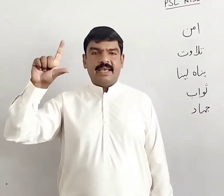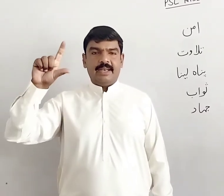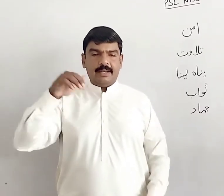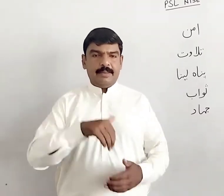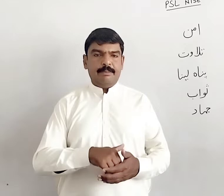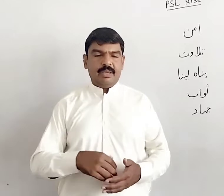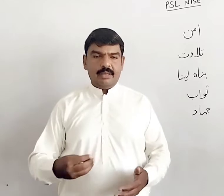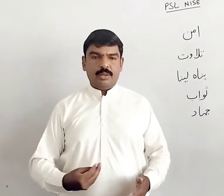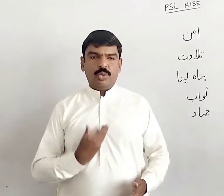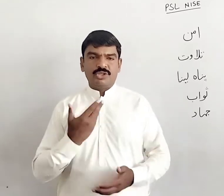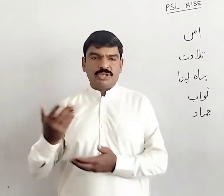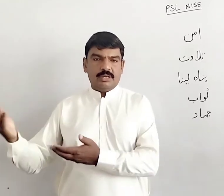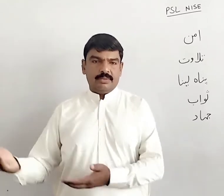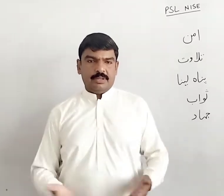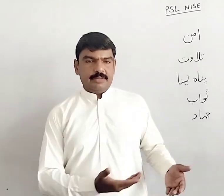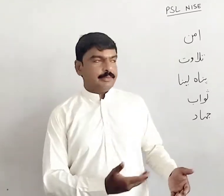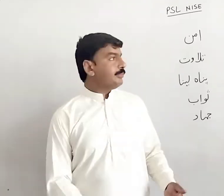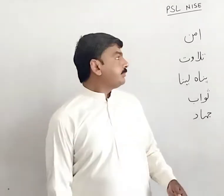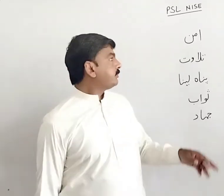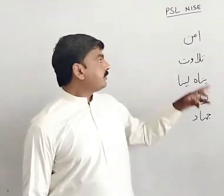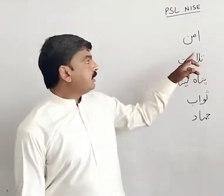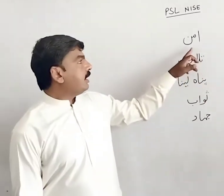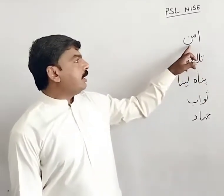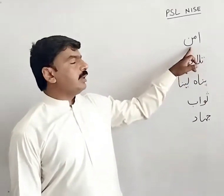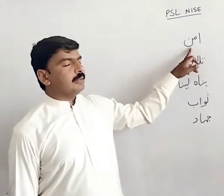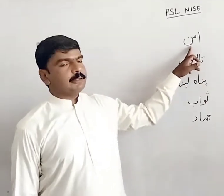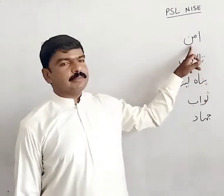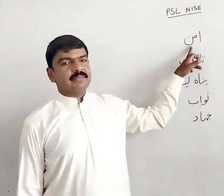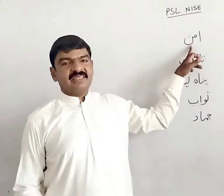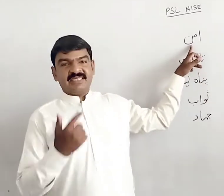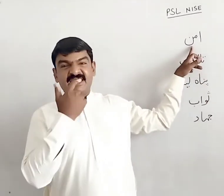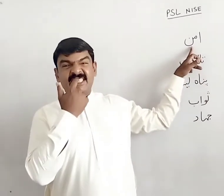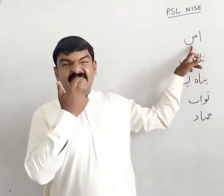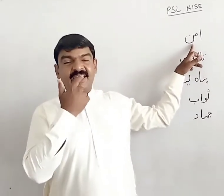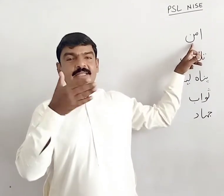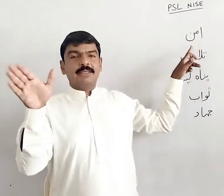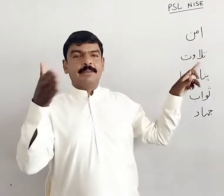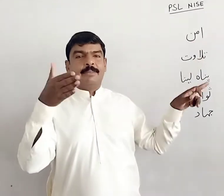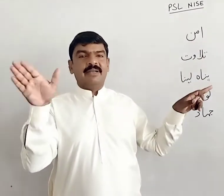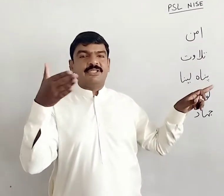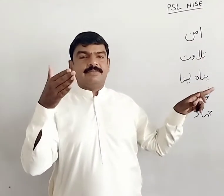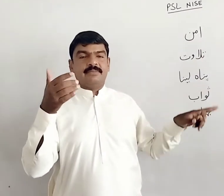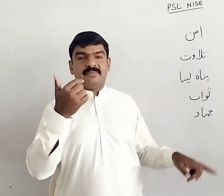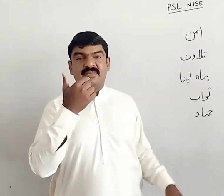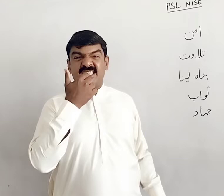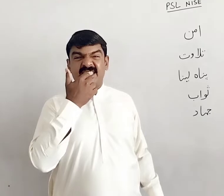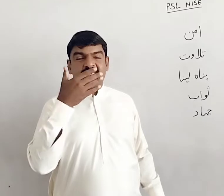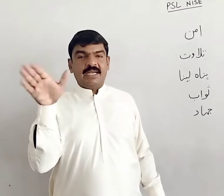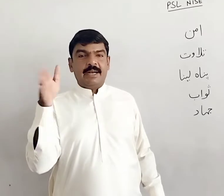PSM میں خوش آمدید۔ امن، سفید پرچم،